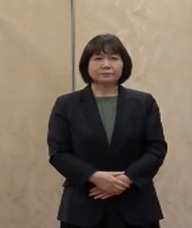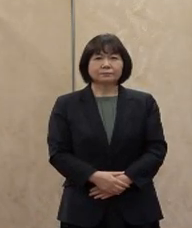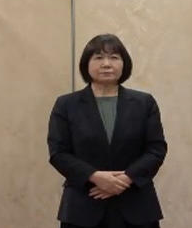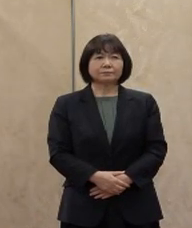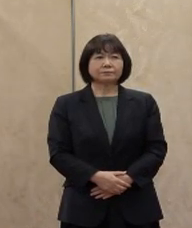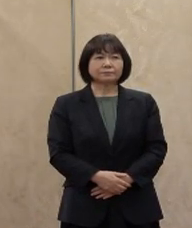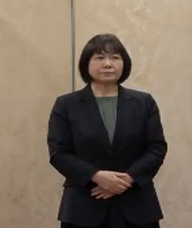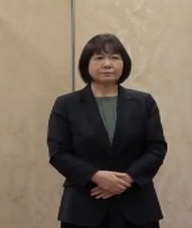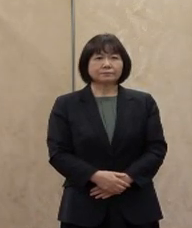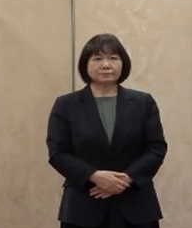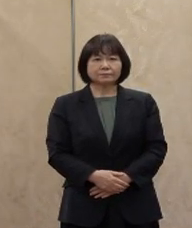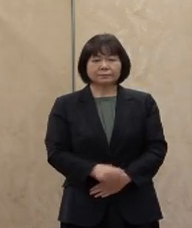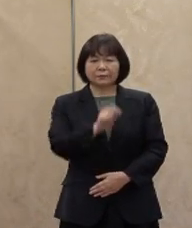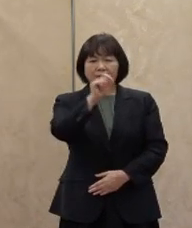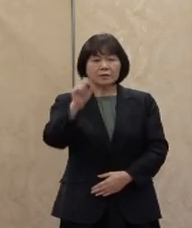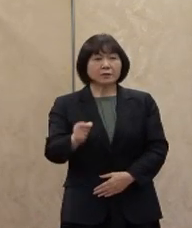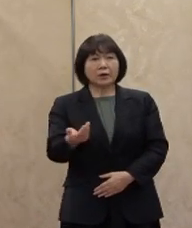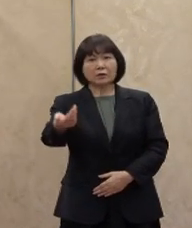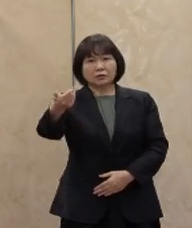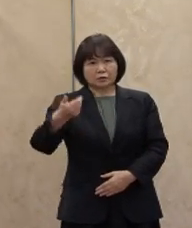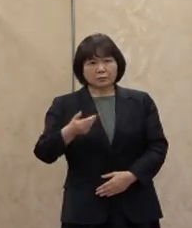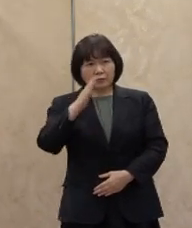よろしいですか。はい、次のご質問。